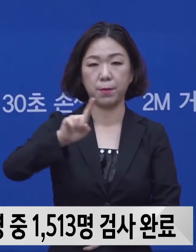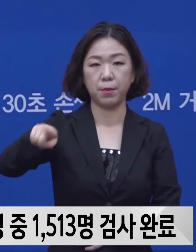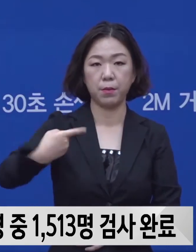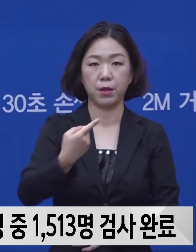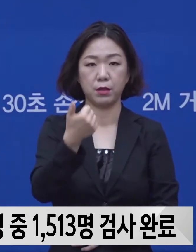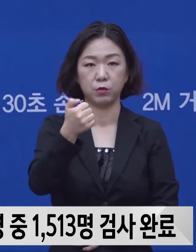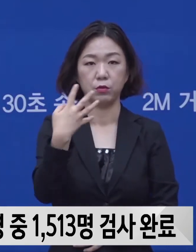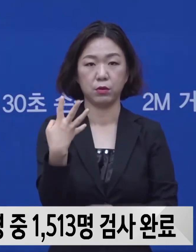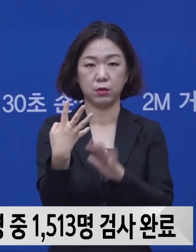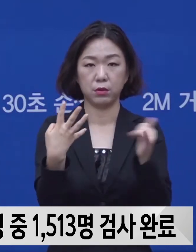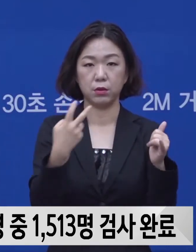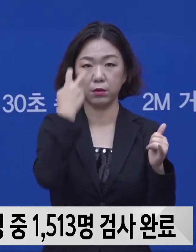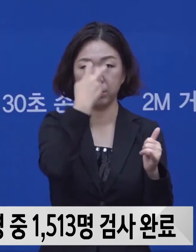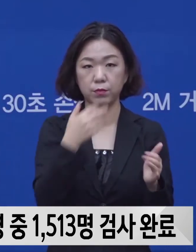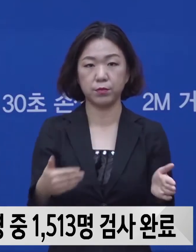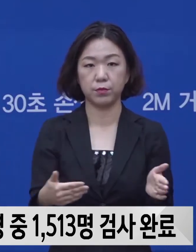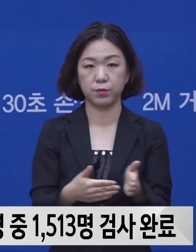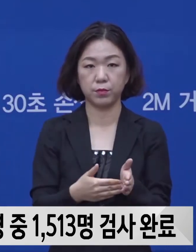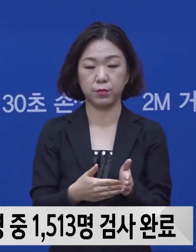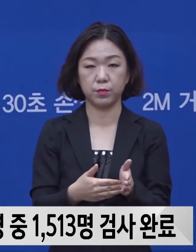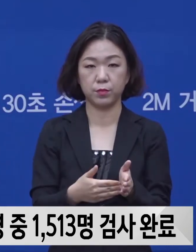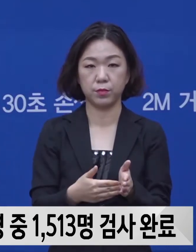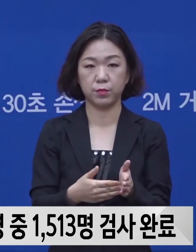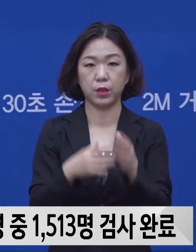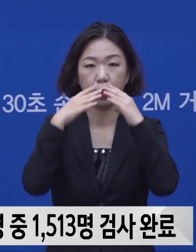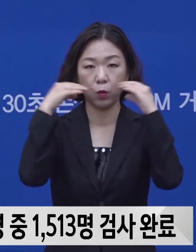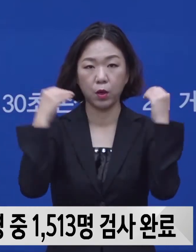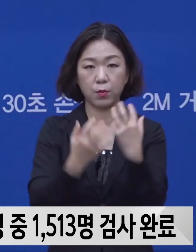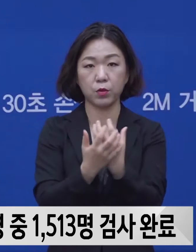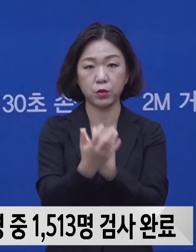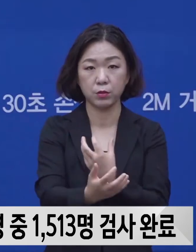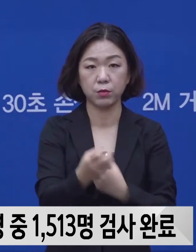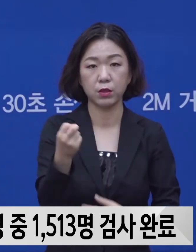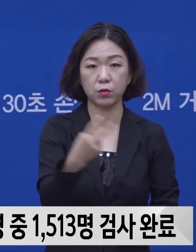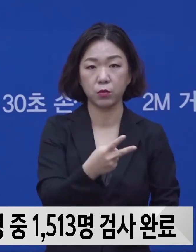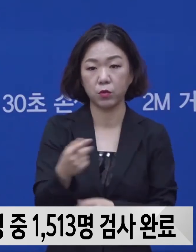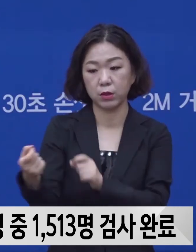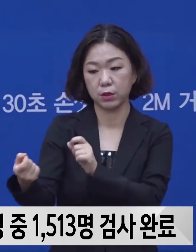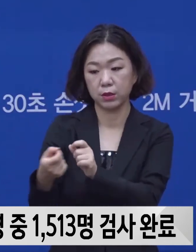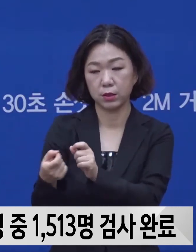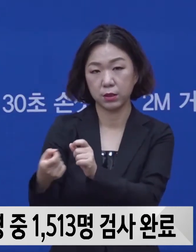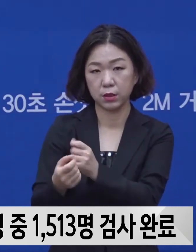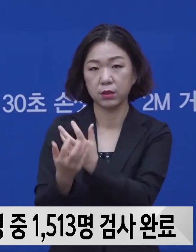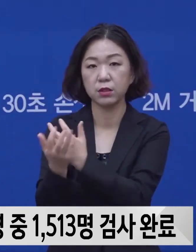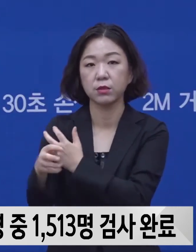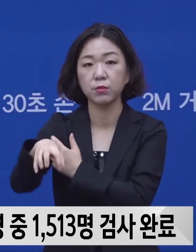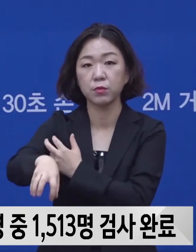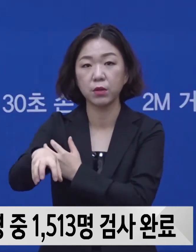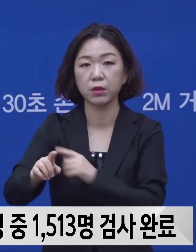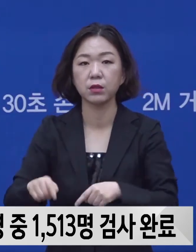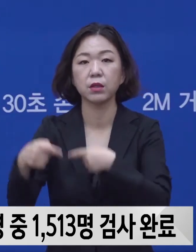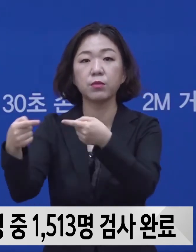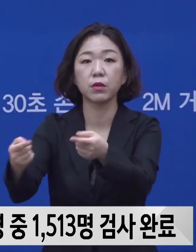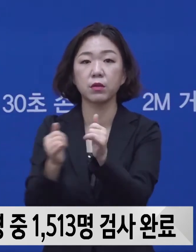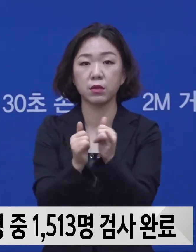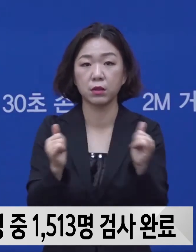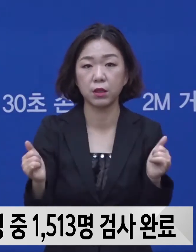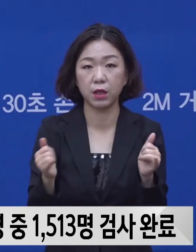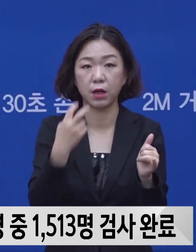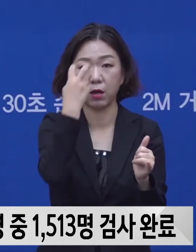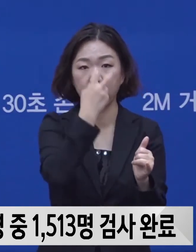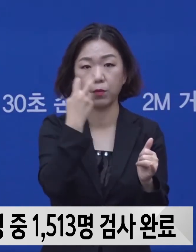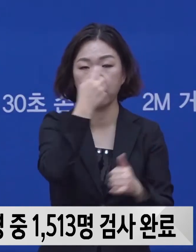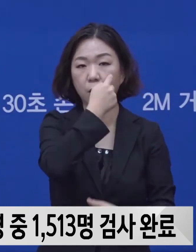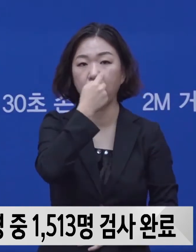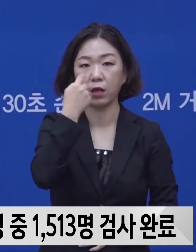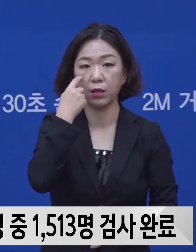1,154명이 검사를 완료하였습니다. 광화문 집회 및 인근 지역 집회 참석자에 대한 진단검사 실시 여부